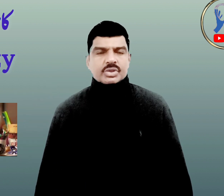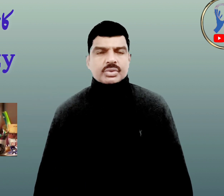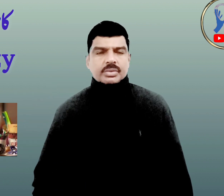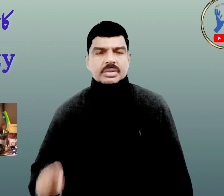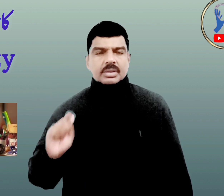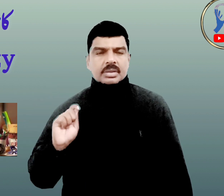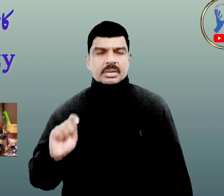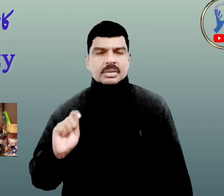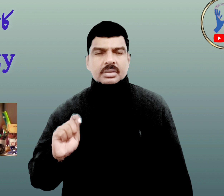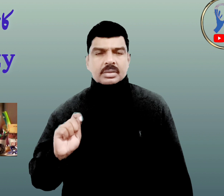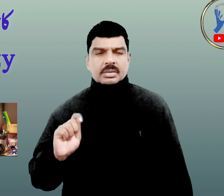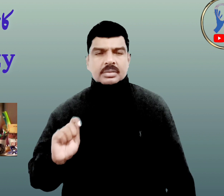कामचोर